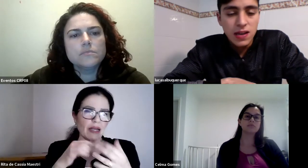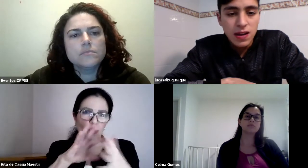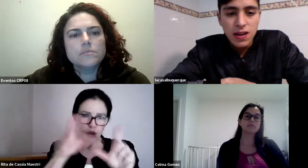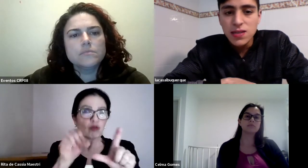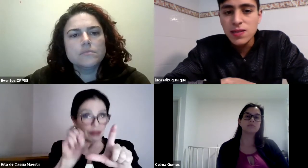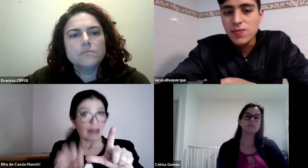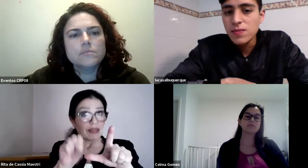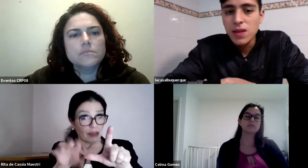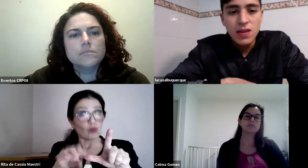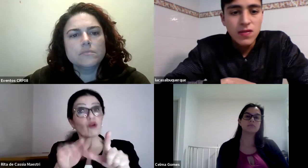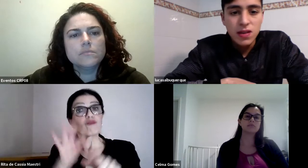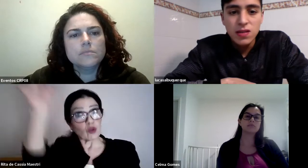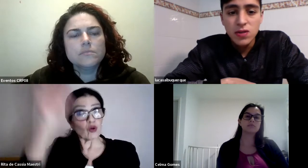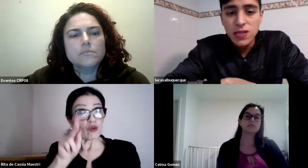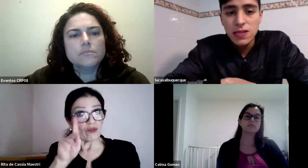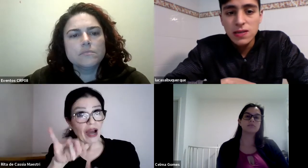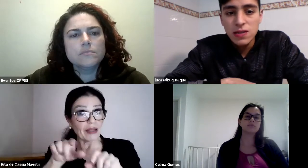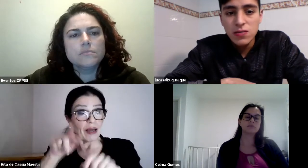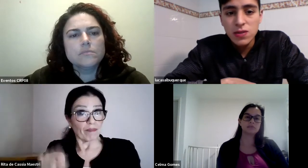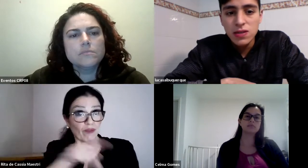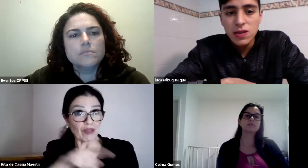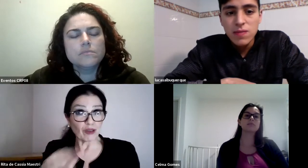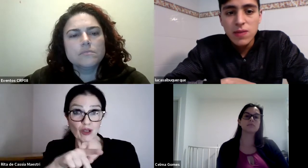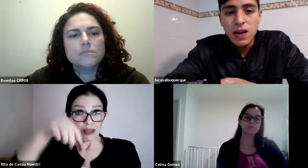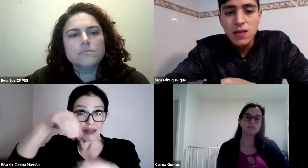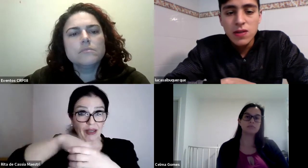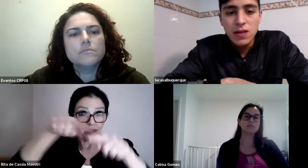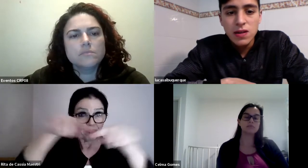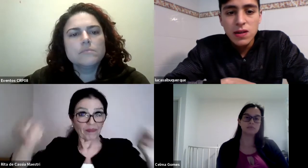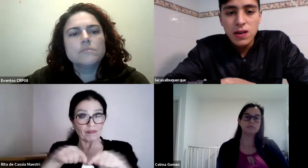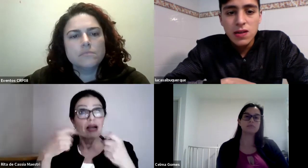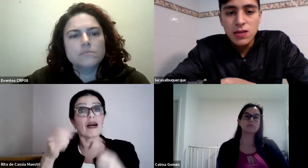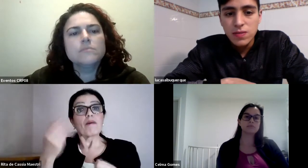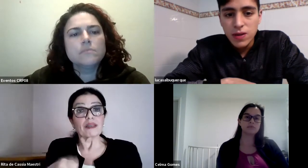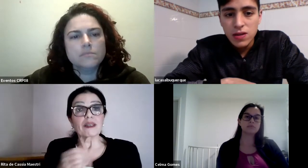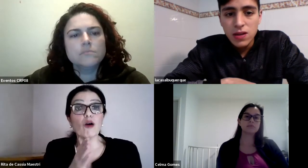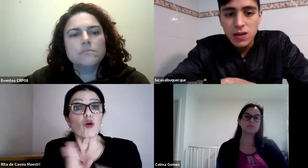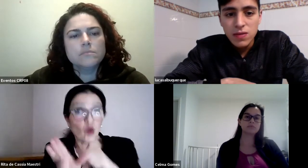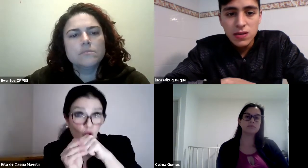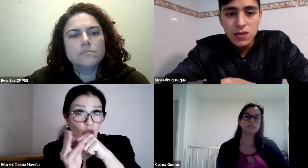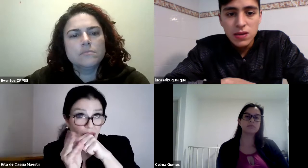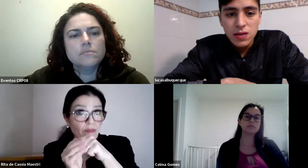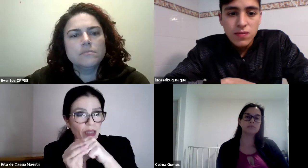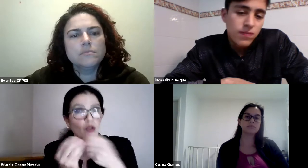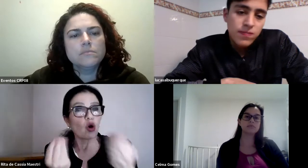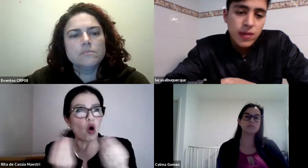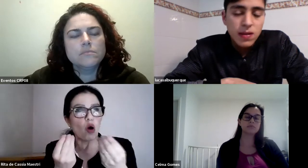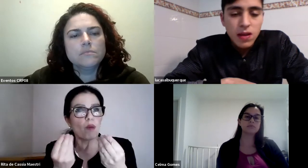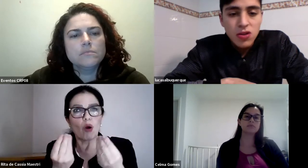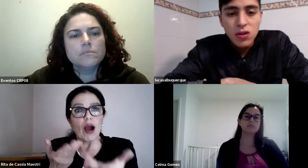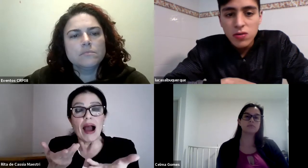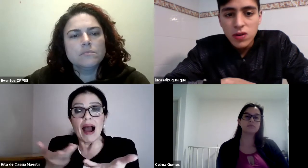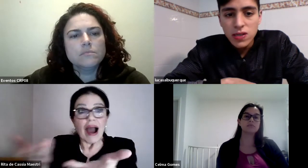física, inglês, enfim, todas as licenciaturas passaram a ter a disciplina de Libras